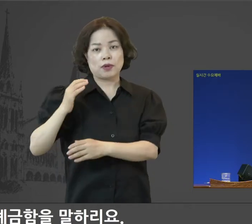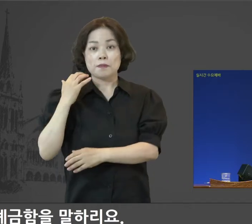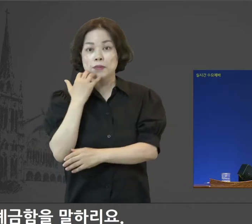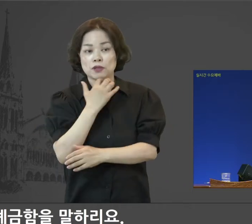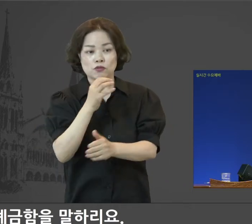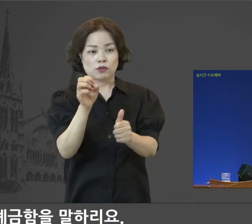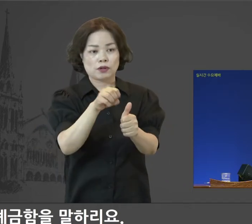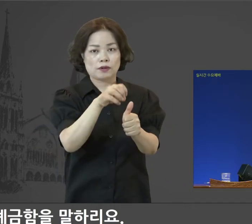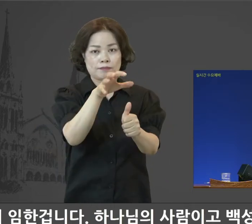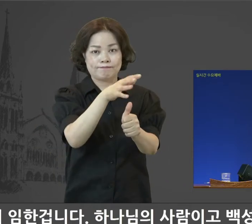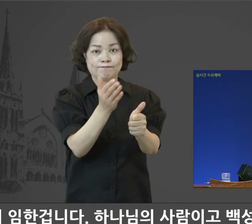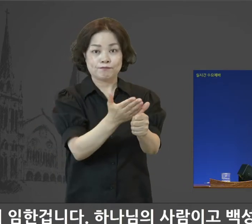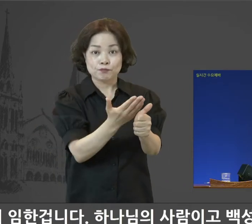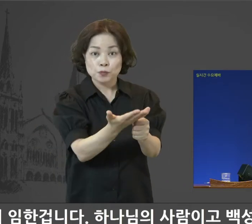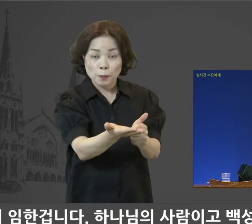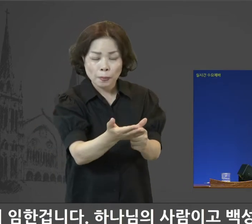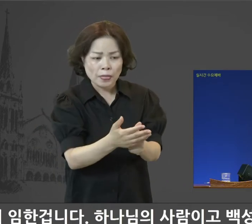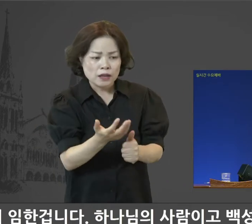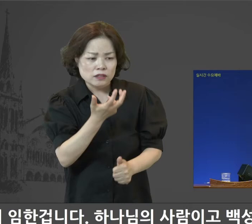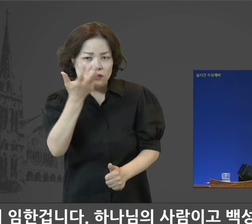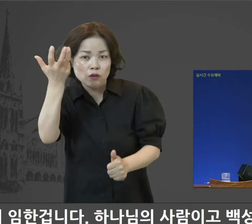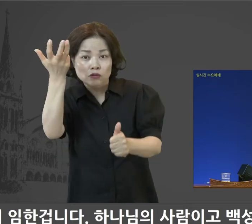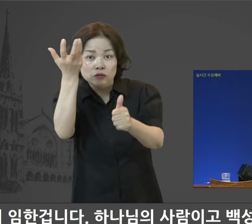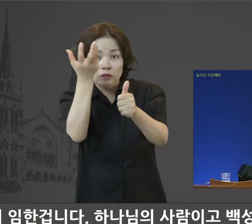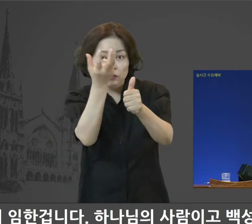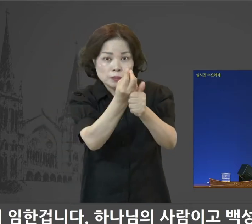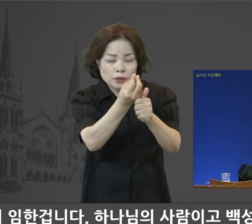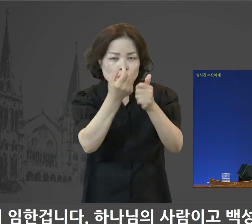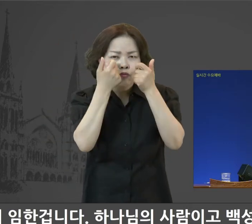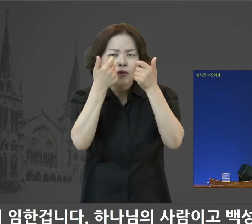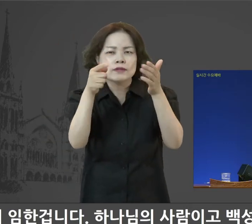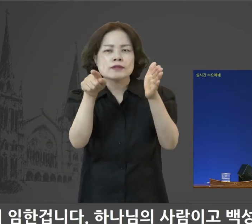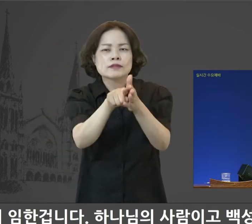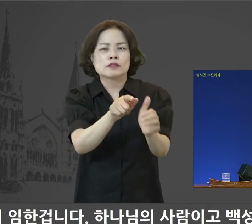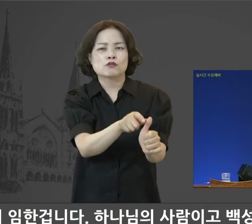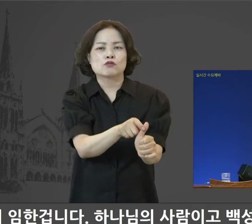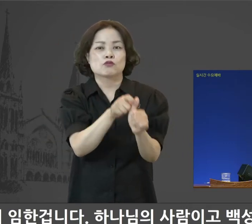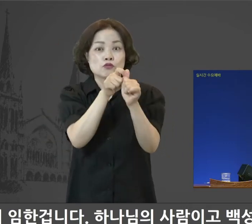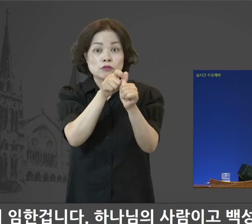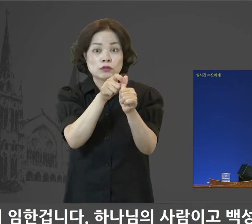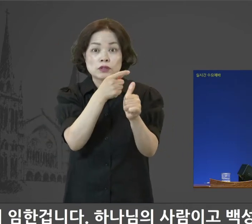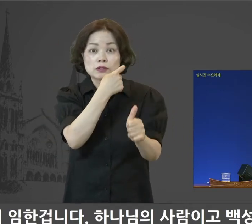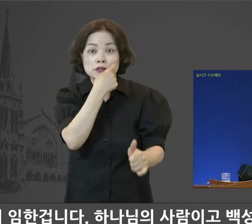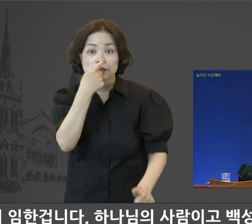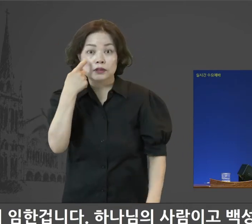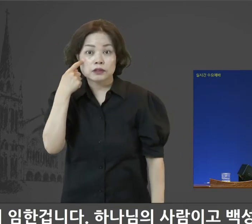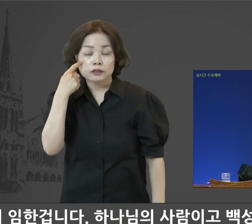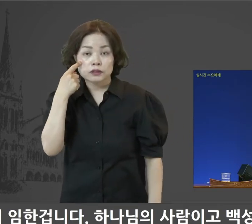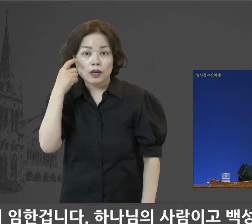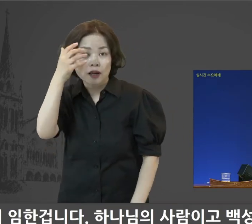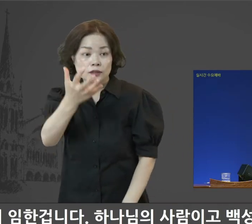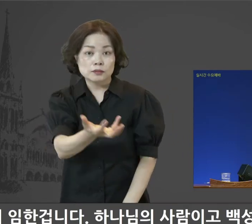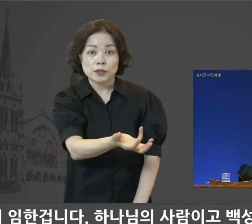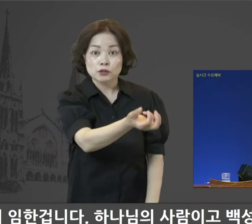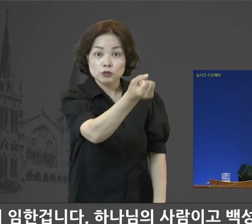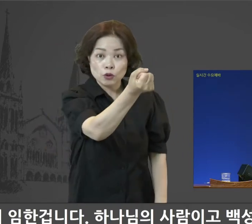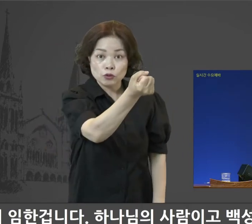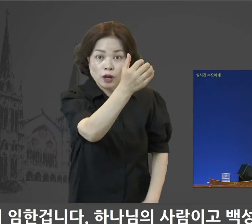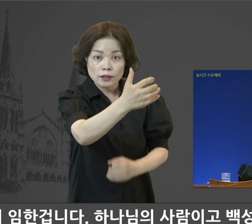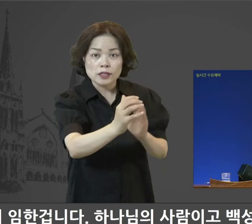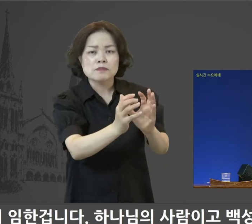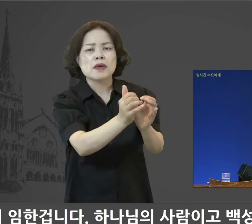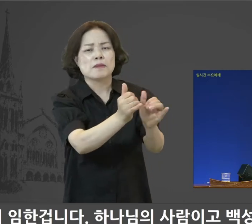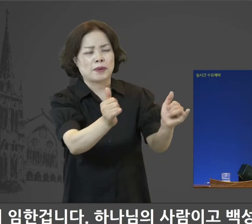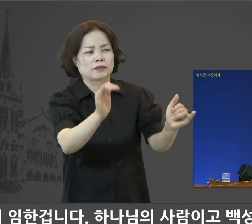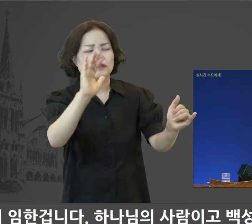의미입니다. 성령을 받았다는 것은 확실한 구원의 증거요, 하나님의 소유요, 하나님의